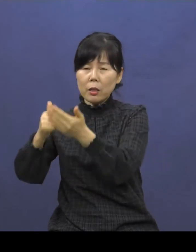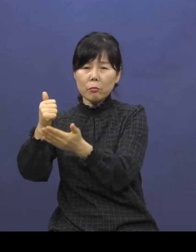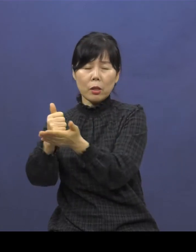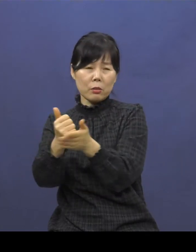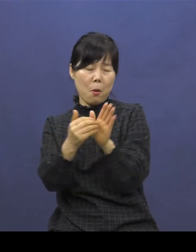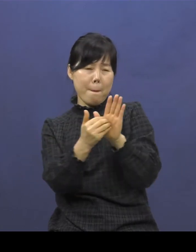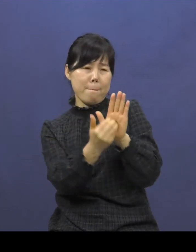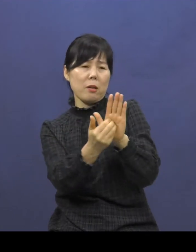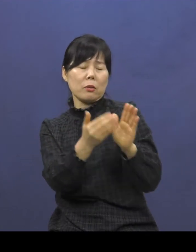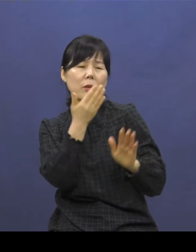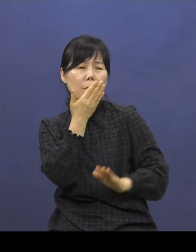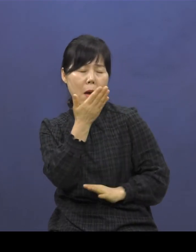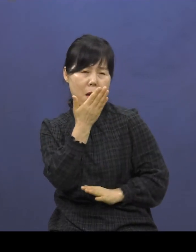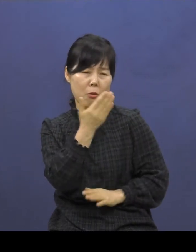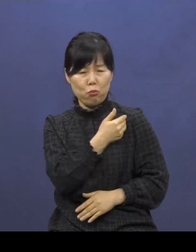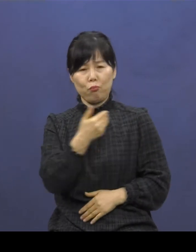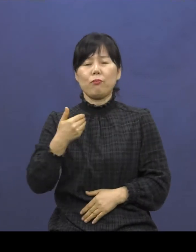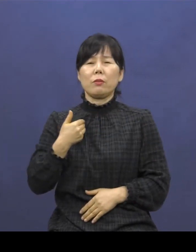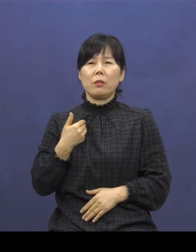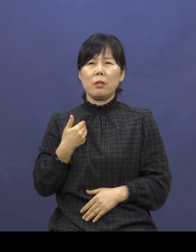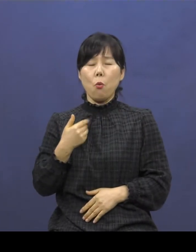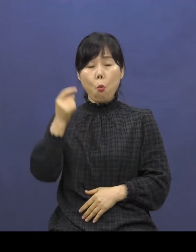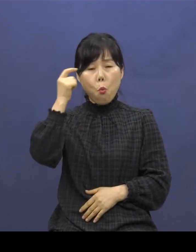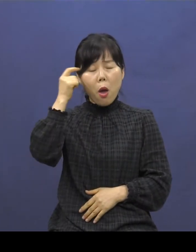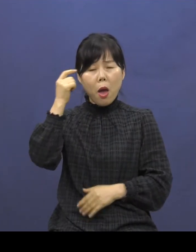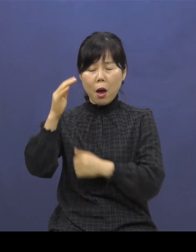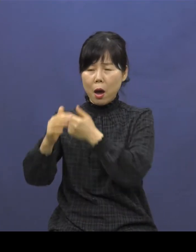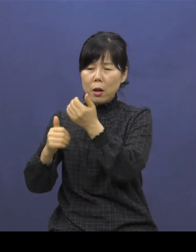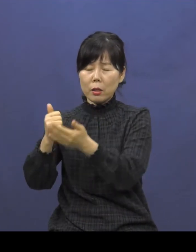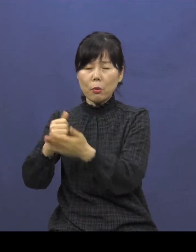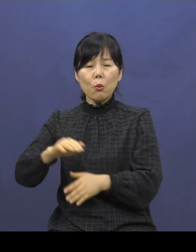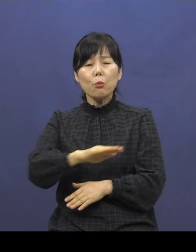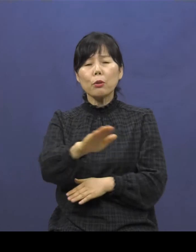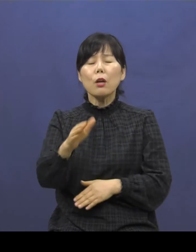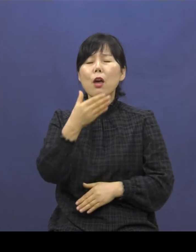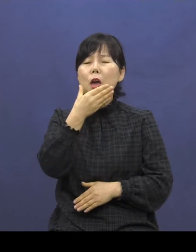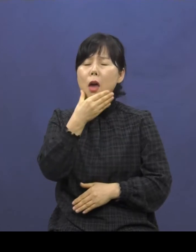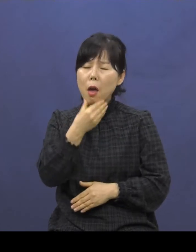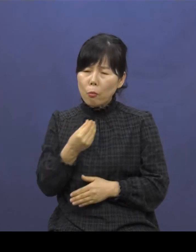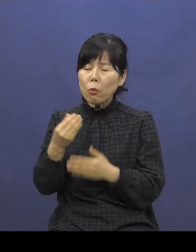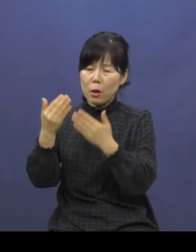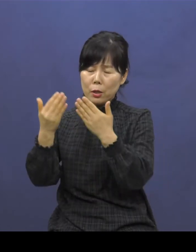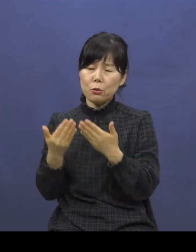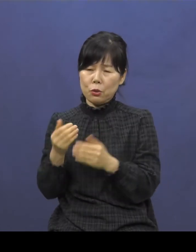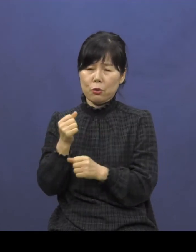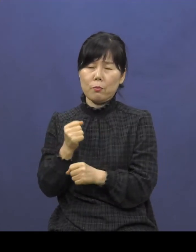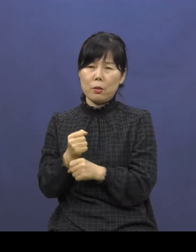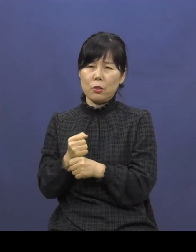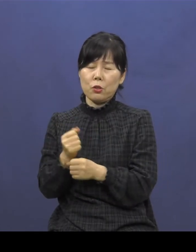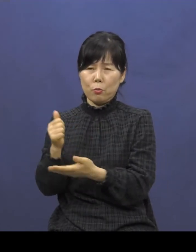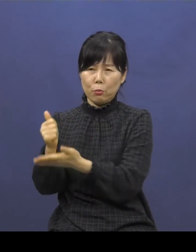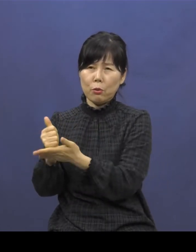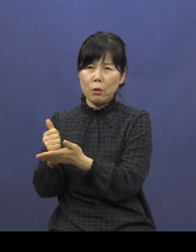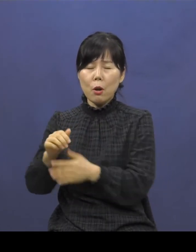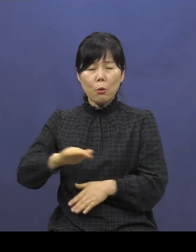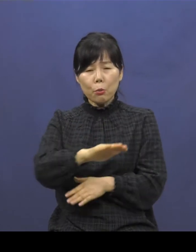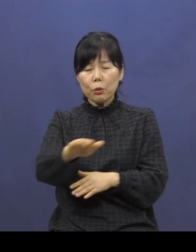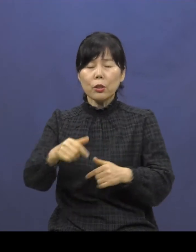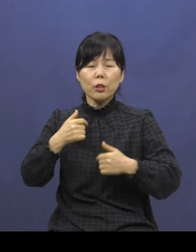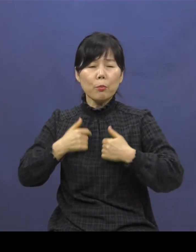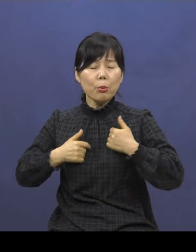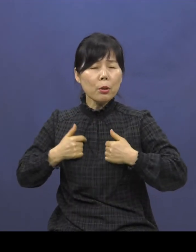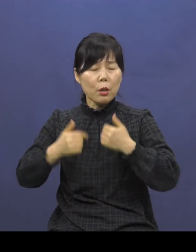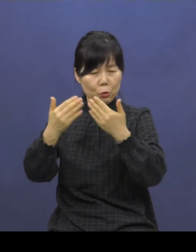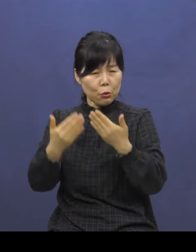하나님께서 다 그걸 막아주실 수 있다는 거예요. 왜? 하나님은 우리를 행복하게 하시는 분이시니까, 하나님은 우리를 기쁘게